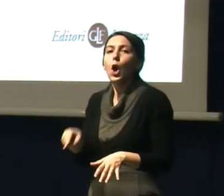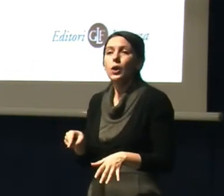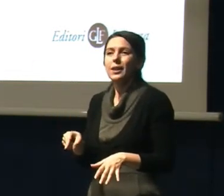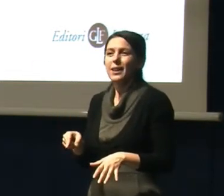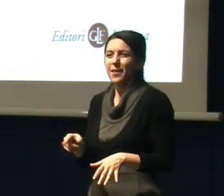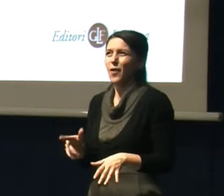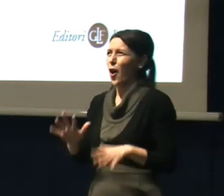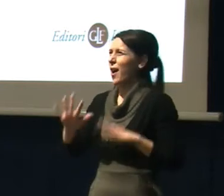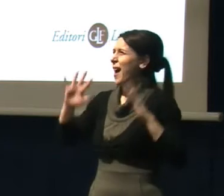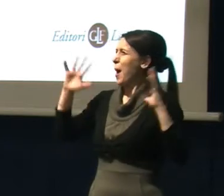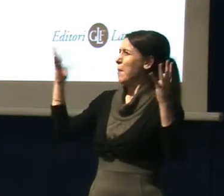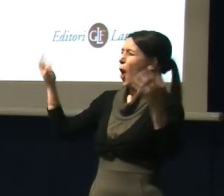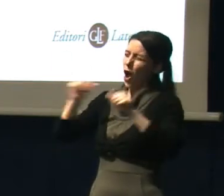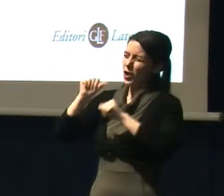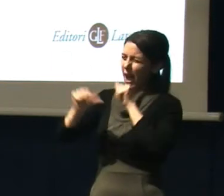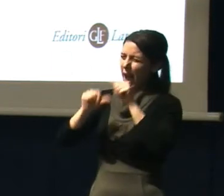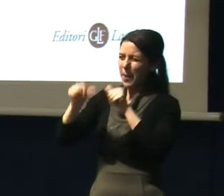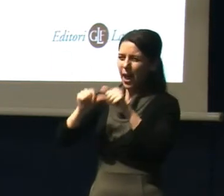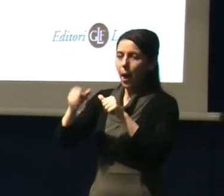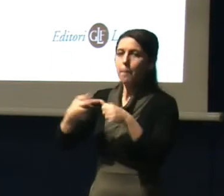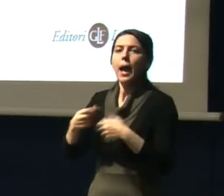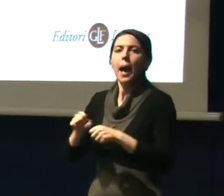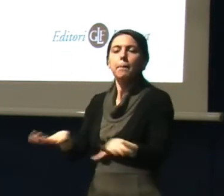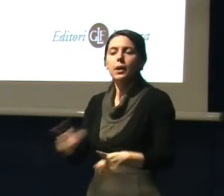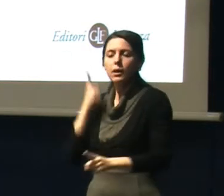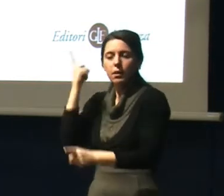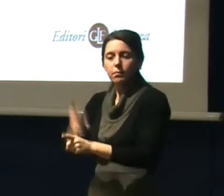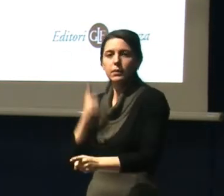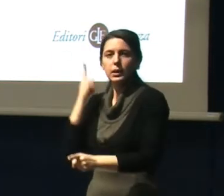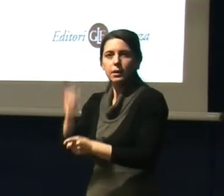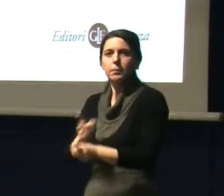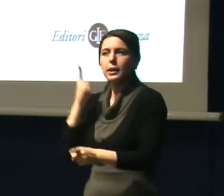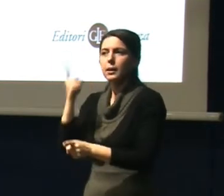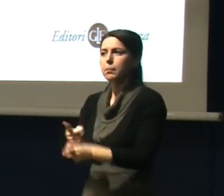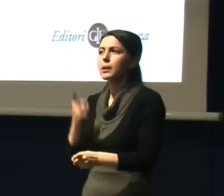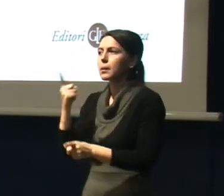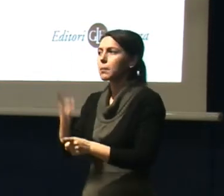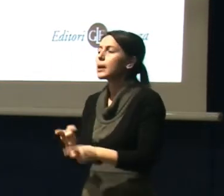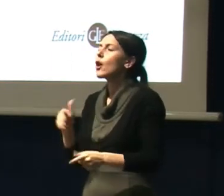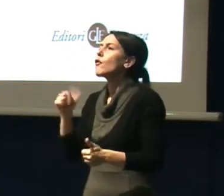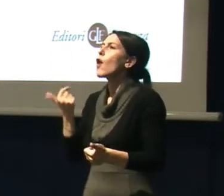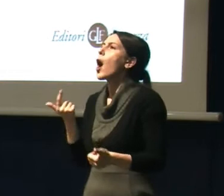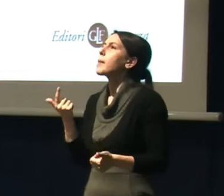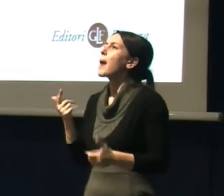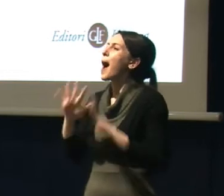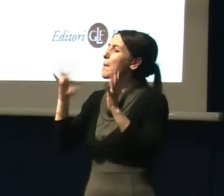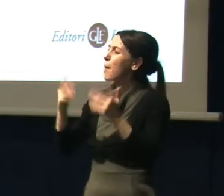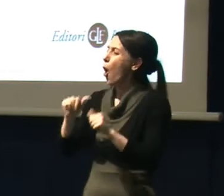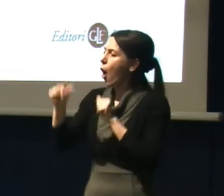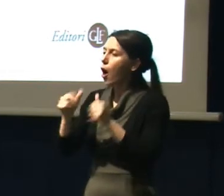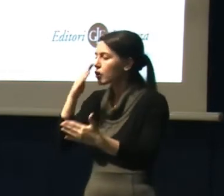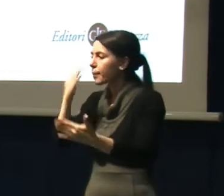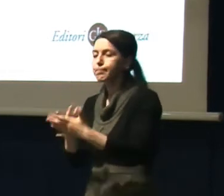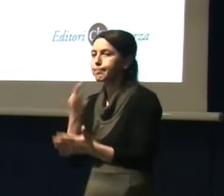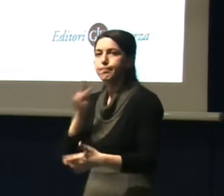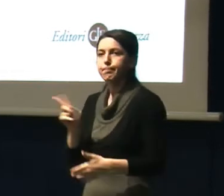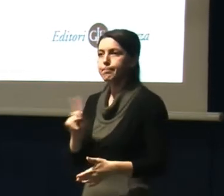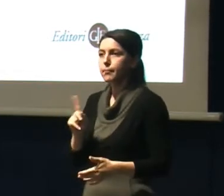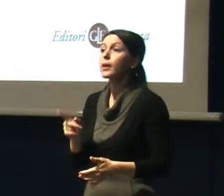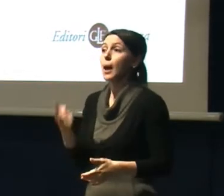cambiava tutto intorno i media noi siamo rimasti uguali e non siamo stati capaci di adattarci e forse questa autocritica